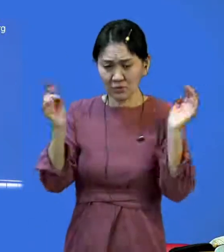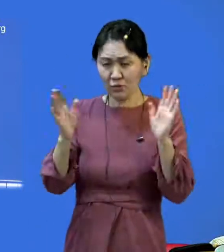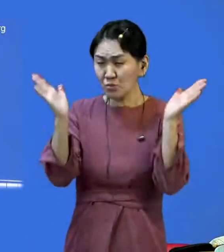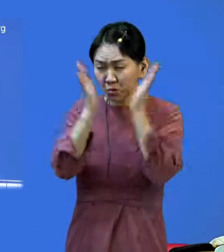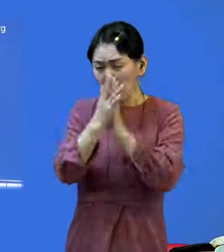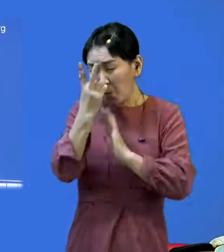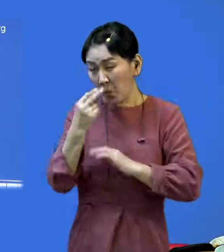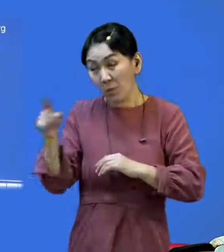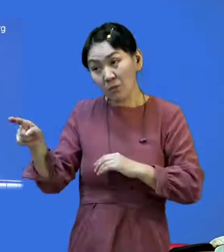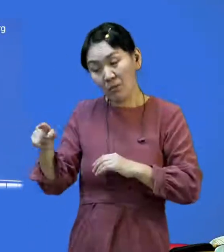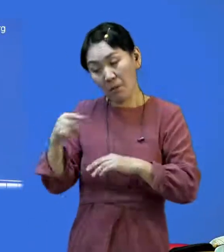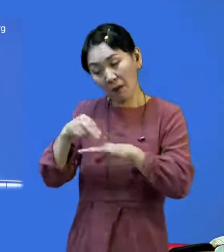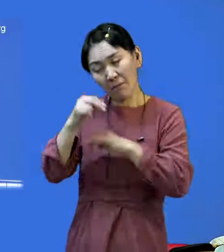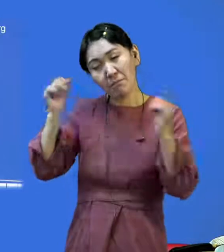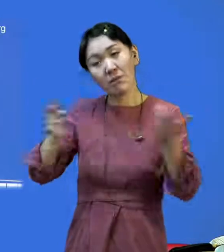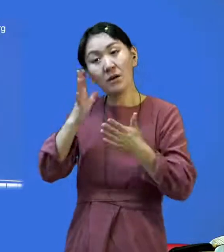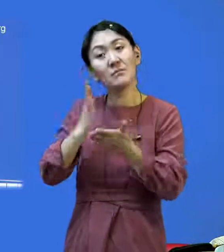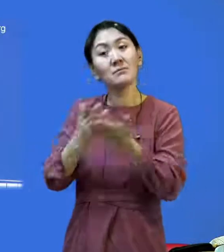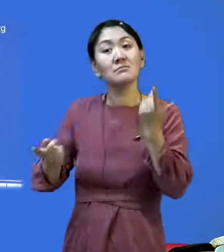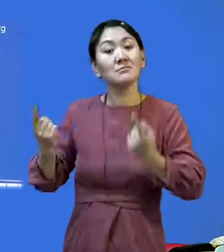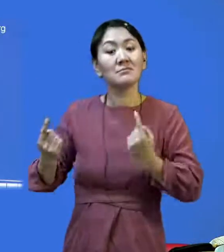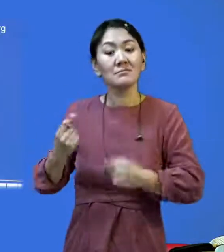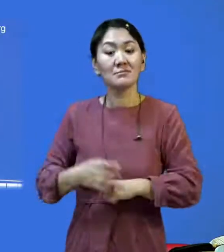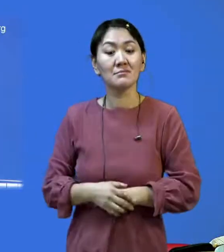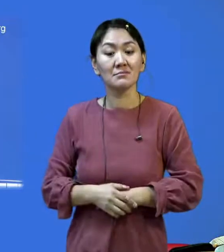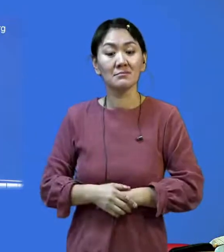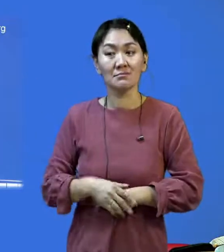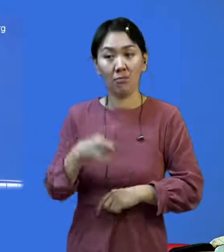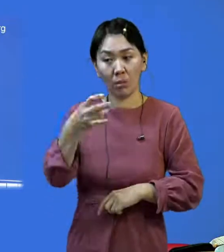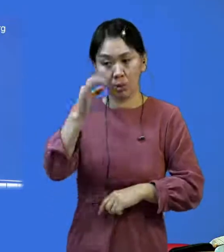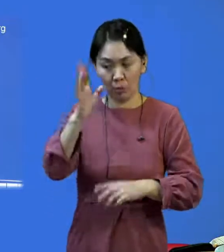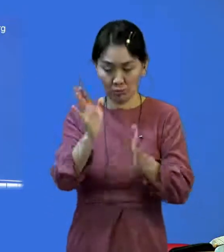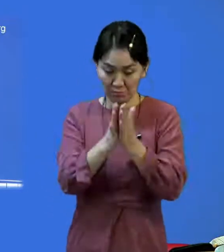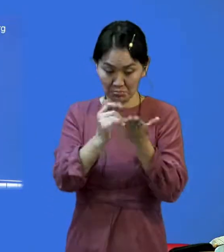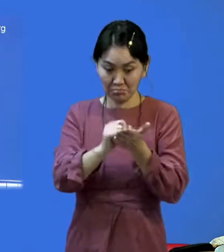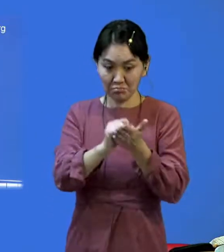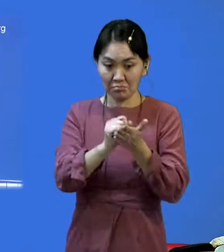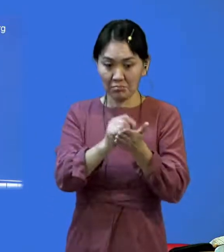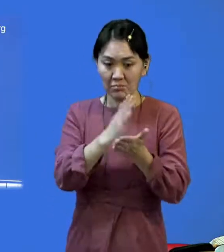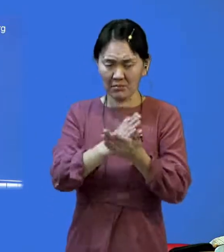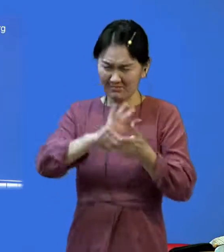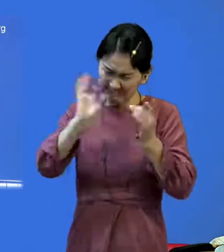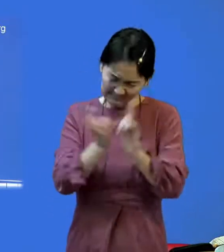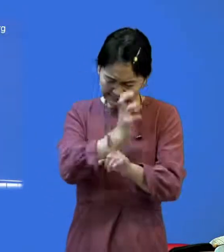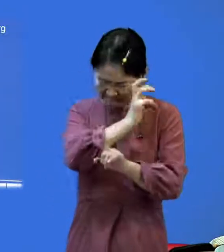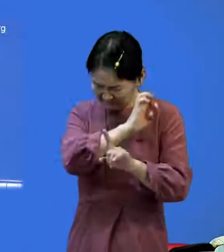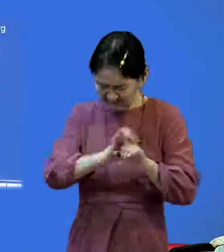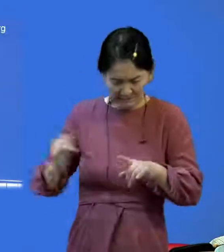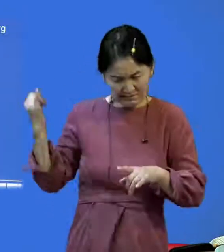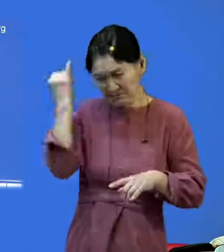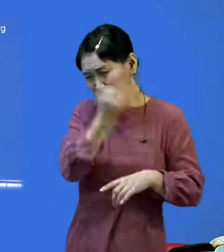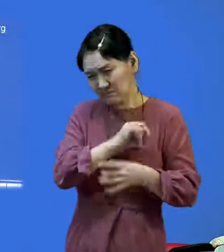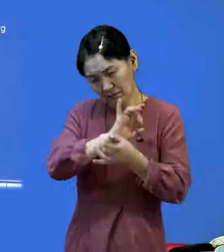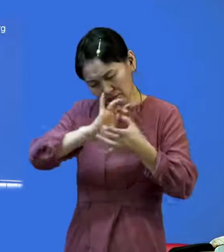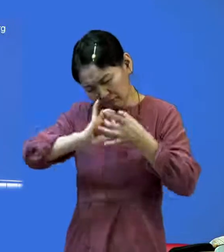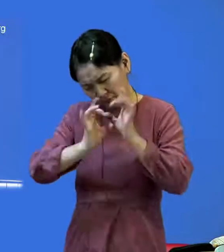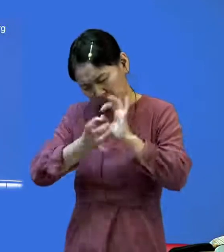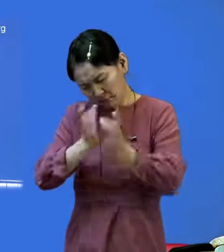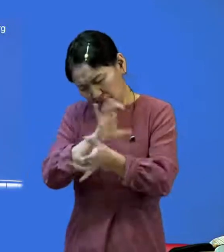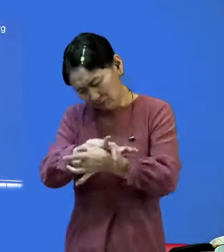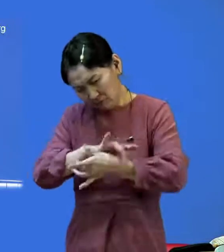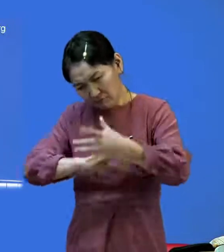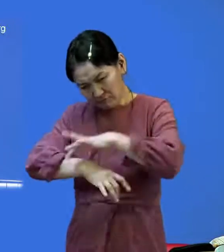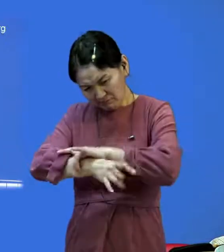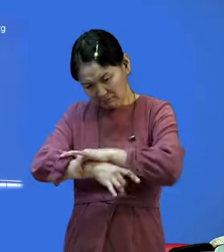уйлс юм уу эсвэл магтан дуус юм уу? Лук номон дээрээс харвал ташуурдуулаад тэмээ гинжлүүлээд